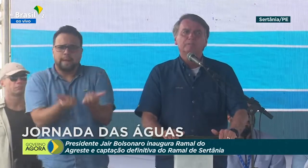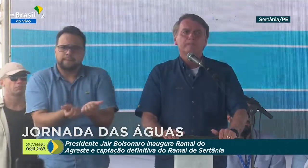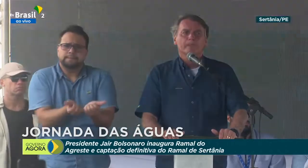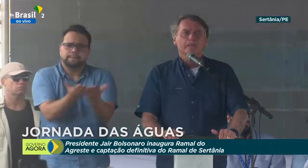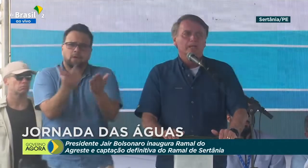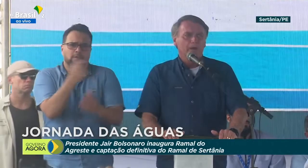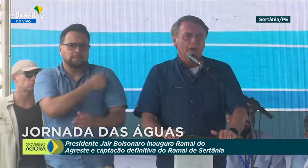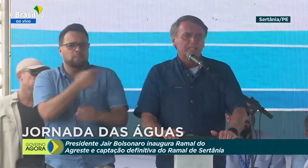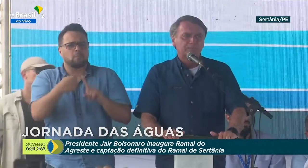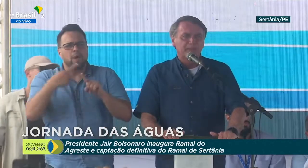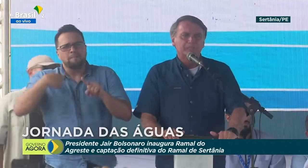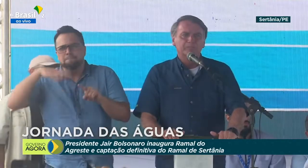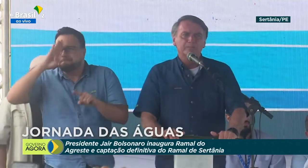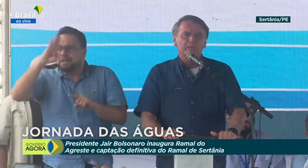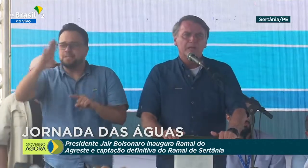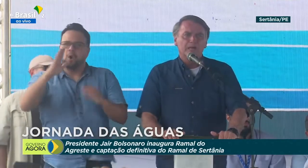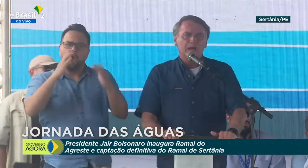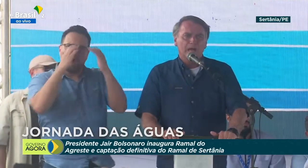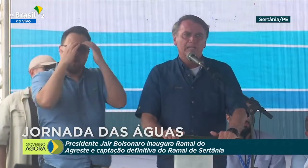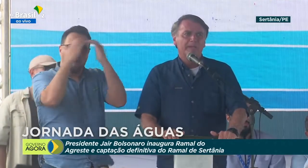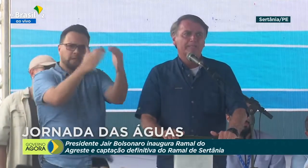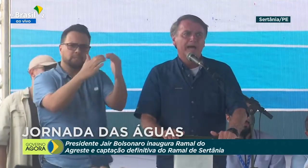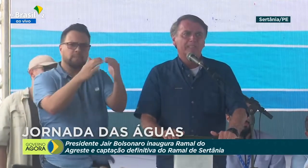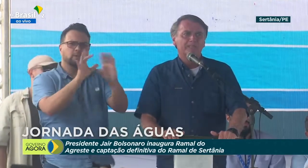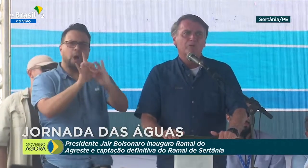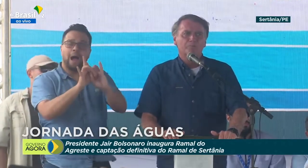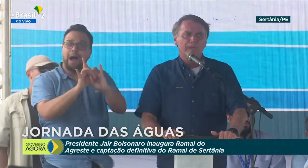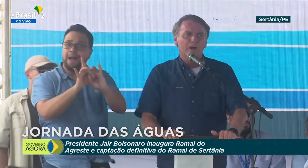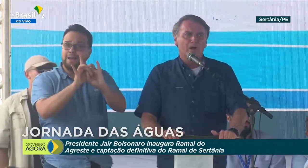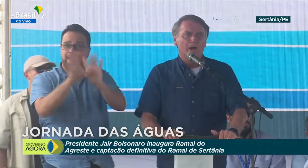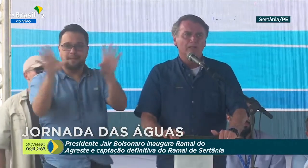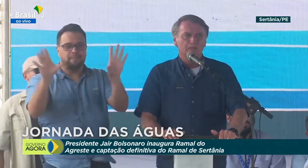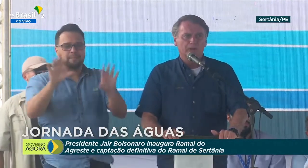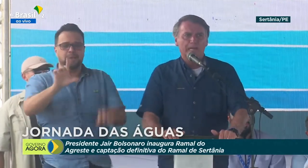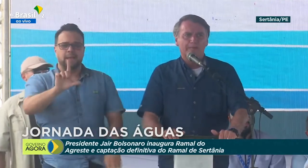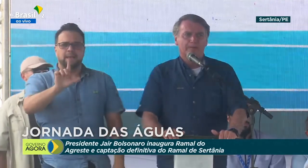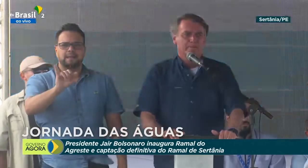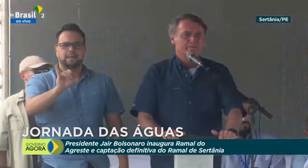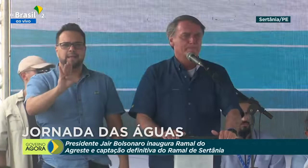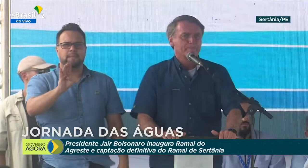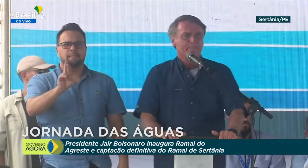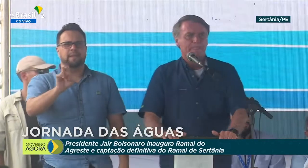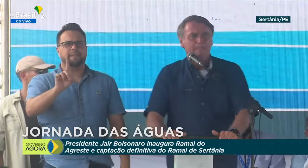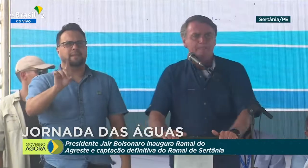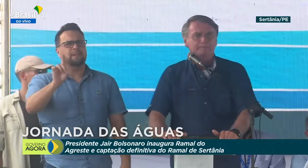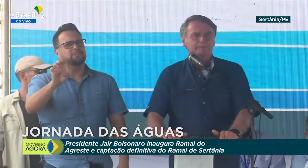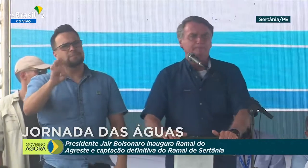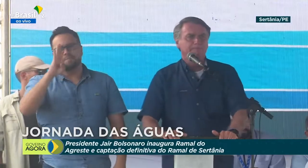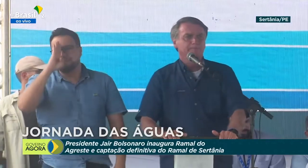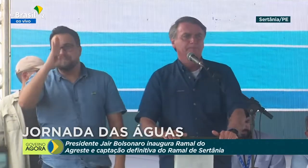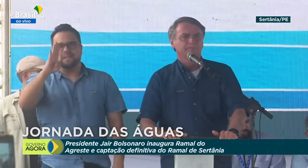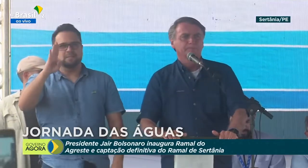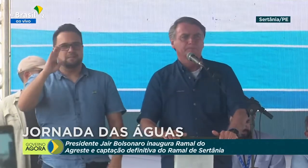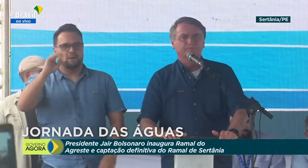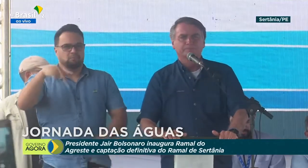tudo, eu respeito a liberdade, o bem maior de uma nação.